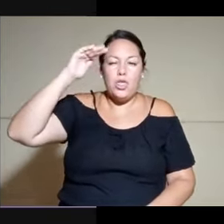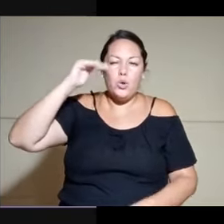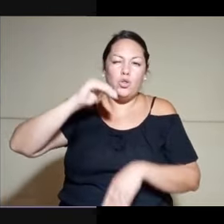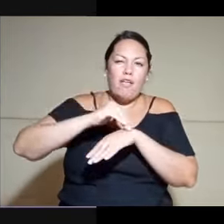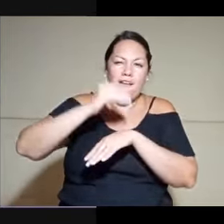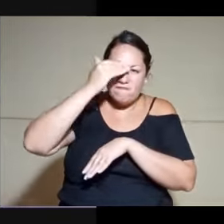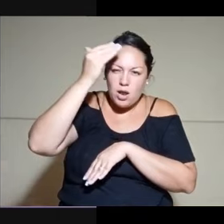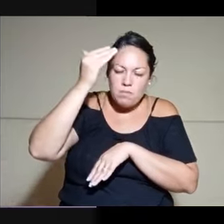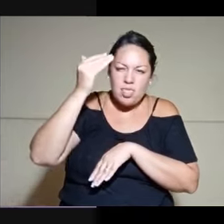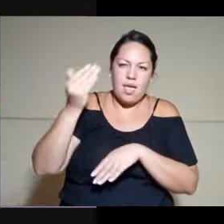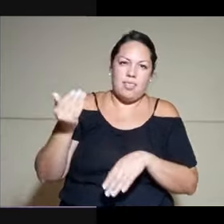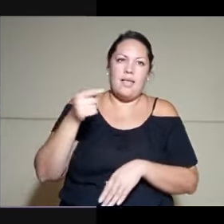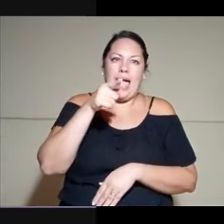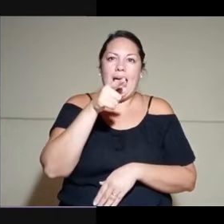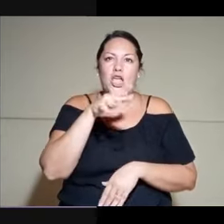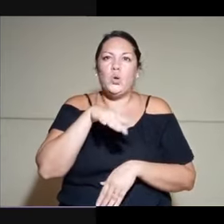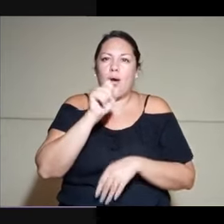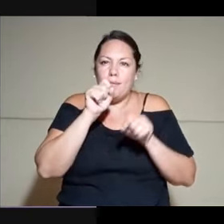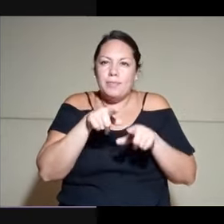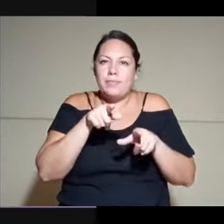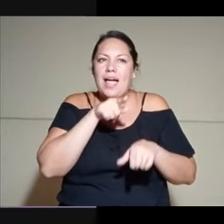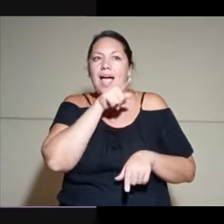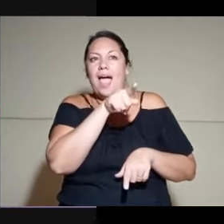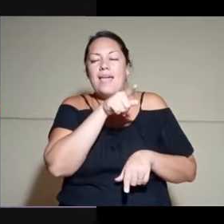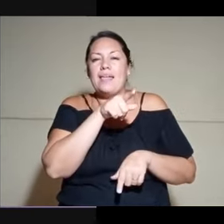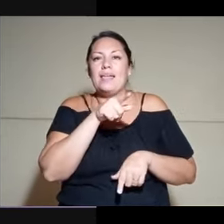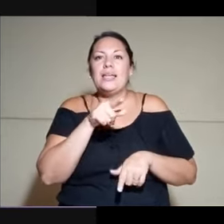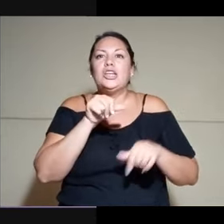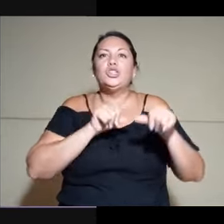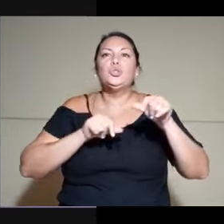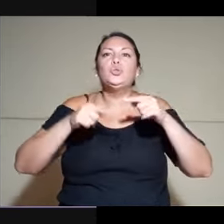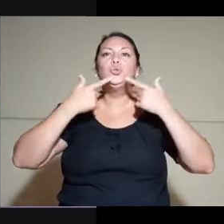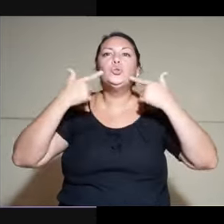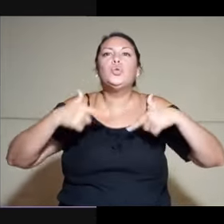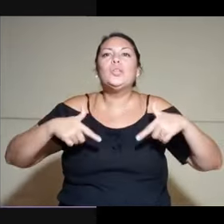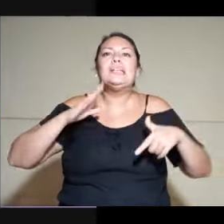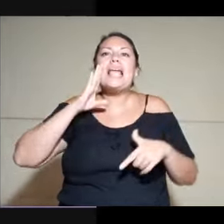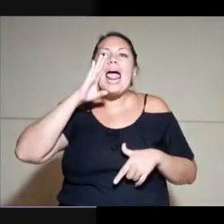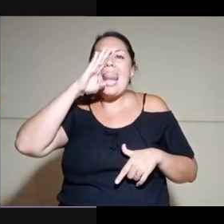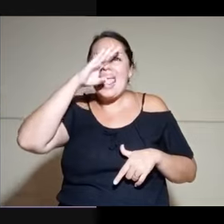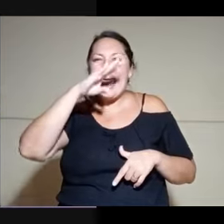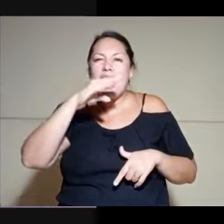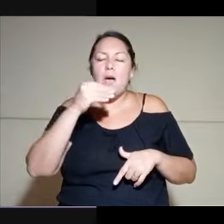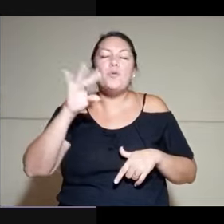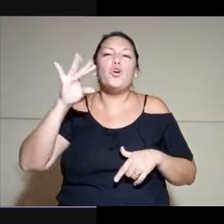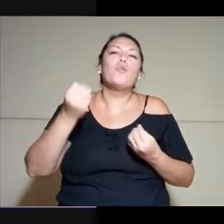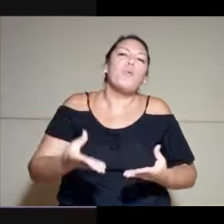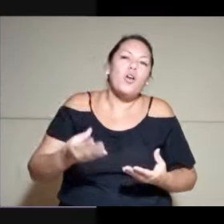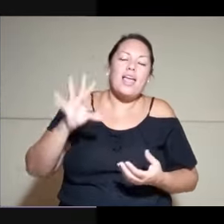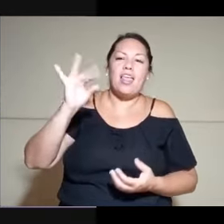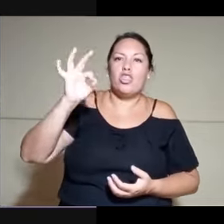enfermedad del Parkinson se produce acá. Sí, profe. La enfermedad del Parkinson se produce acá, en